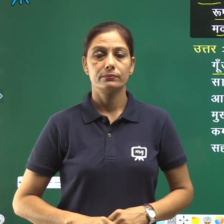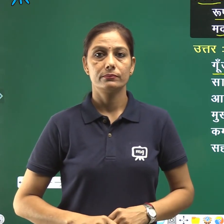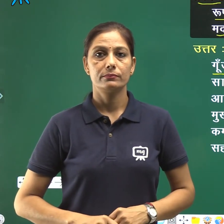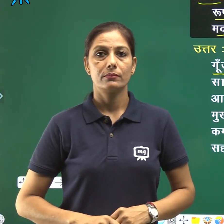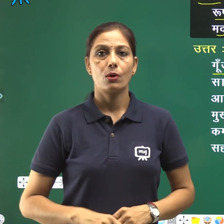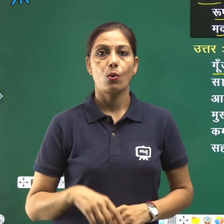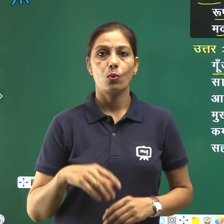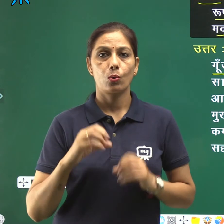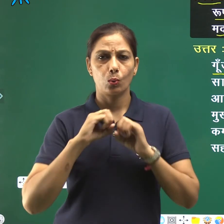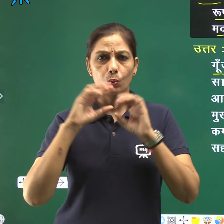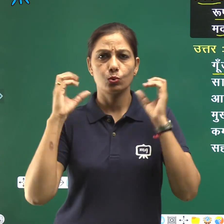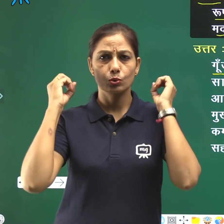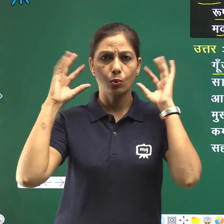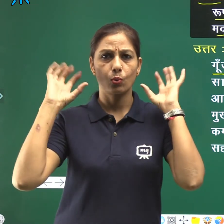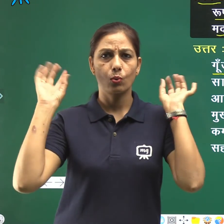गूंज को